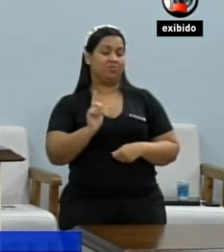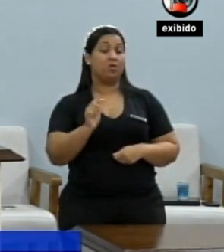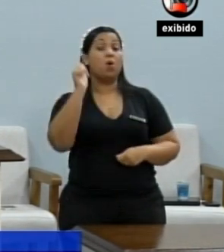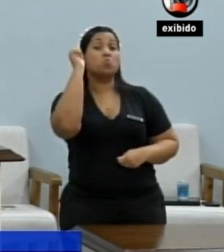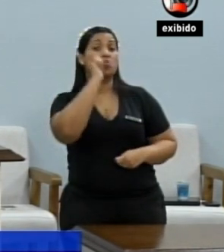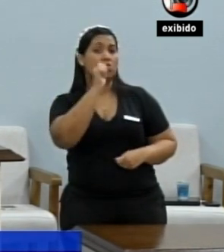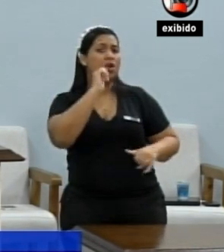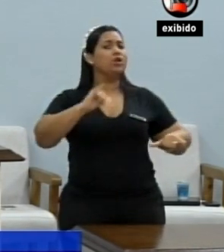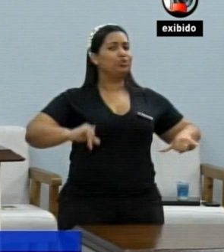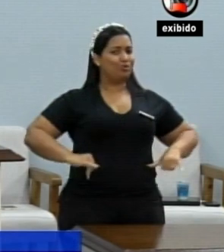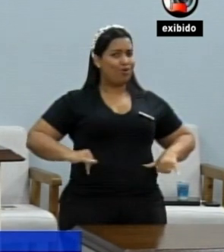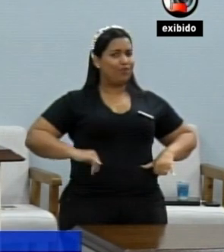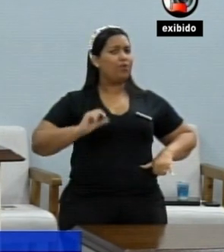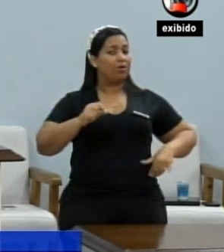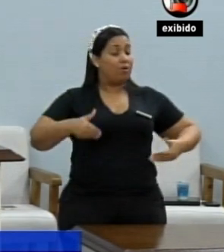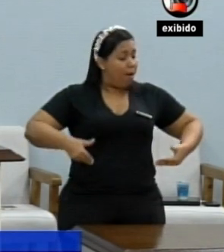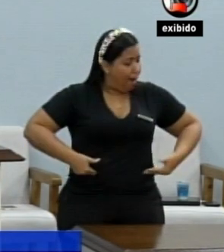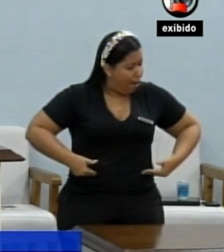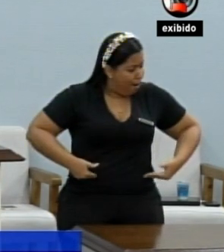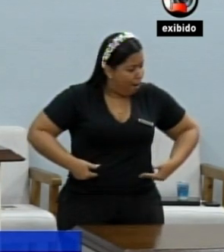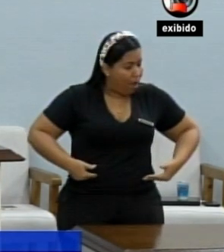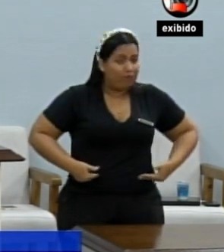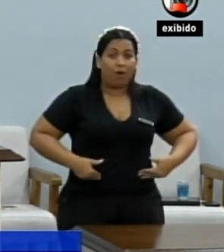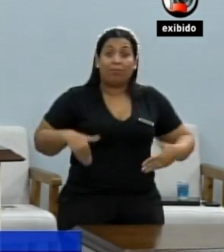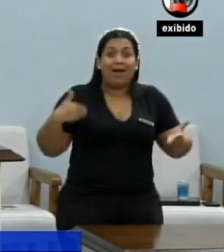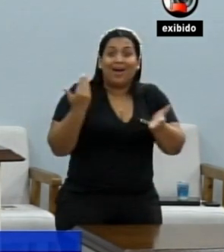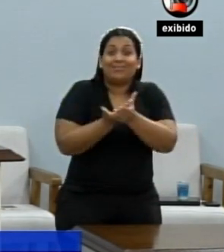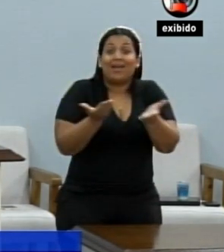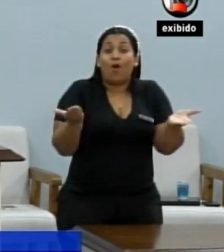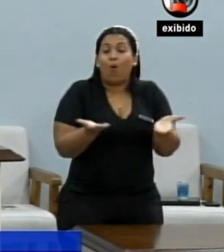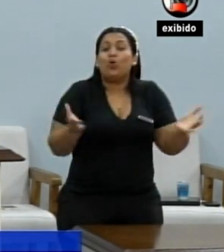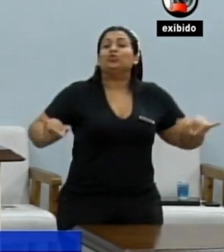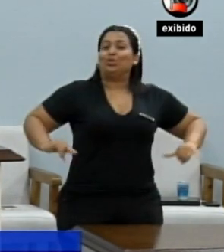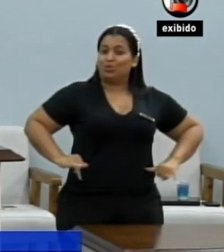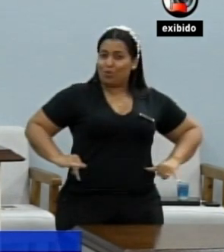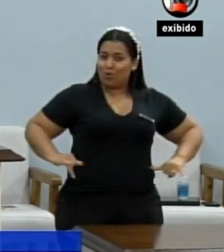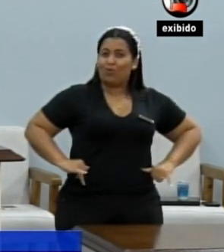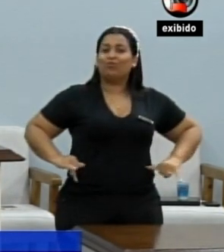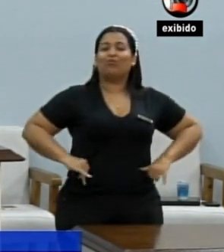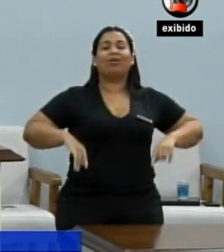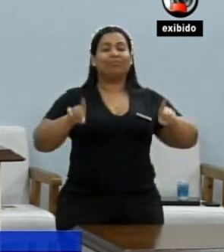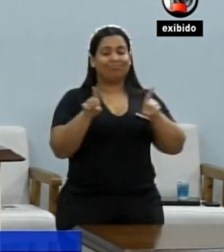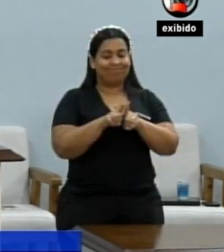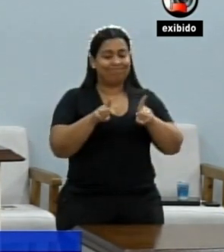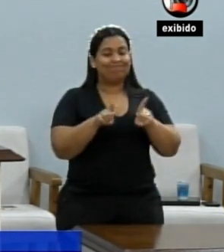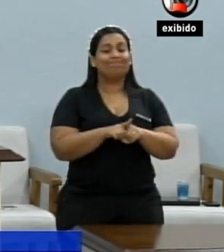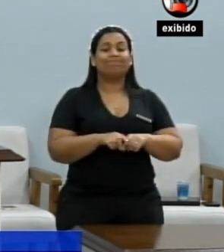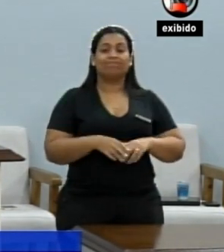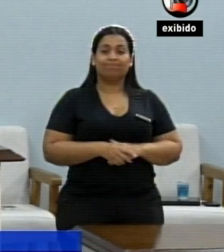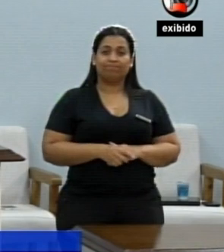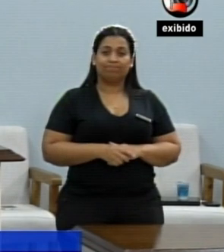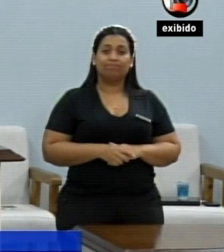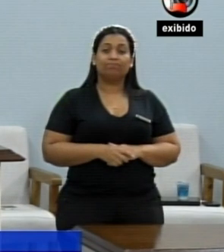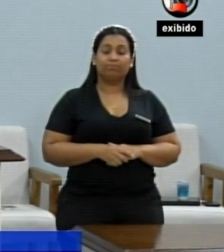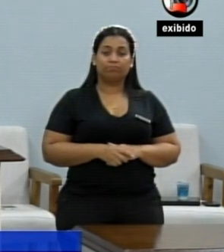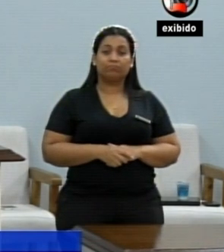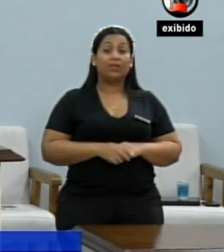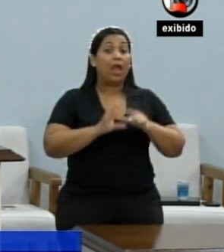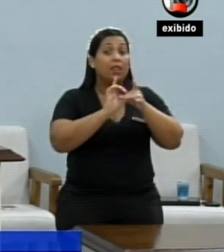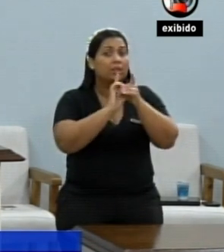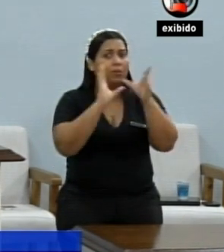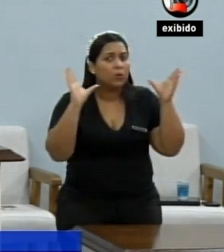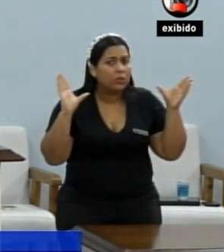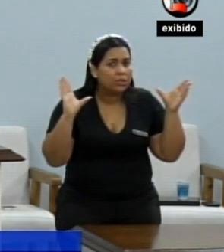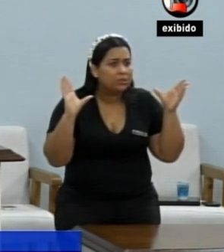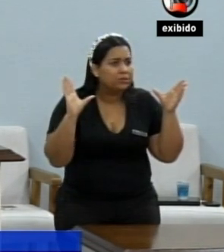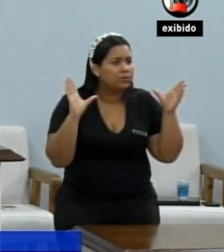que sofreram com a fome e que até hoje estão sofrendo com as sequelas. A democracia está longe